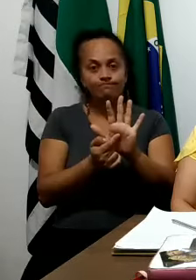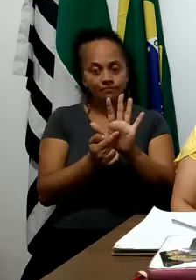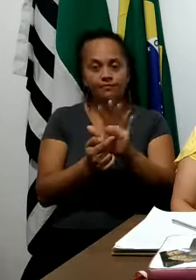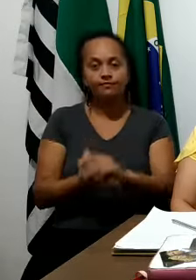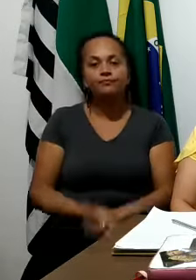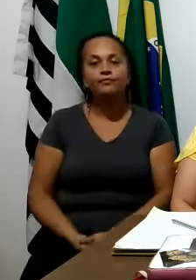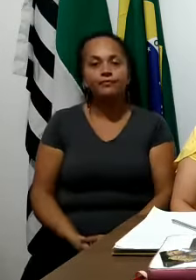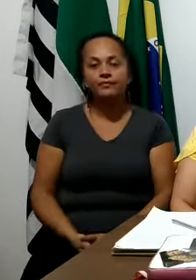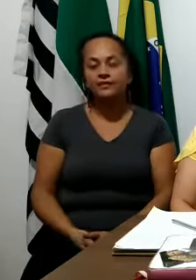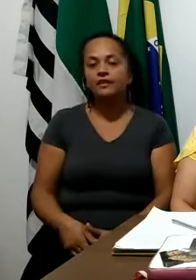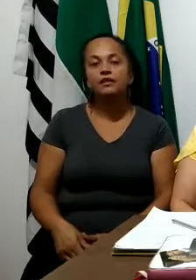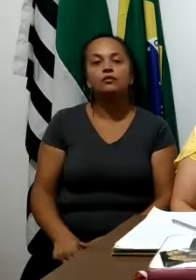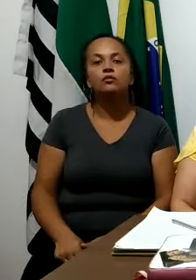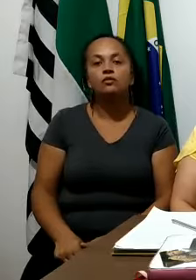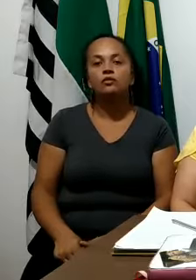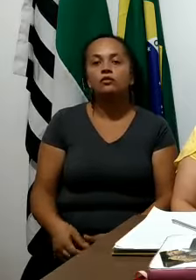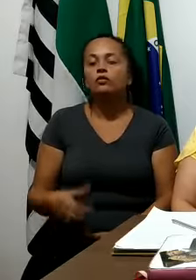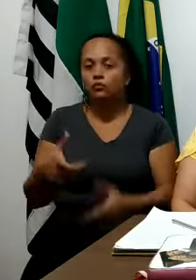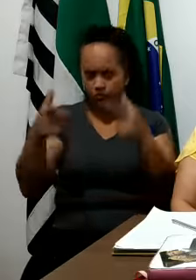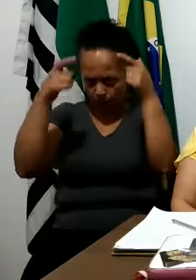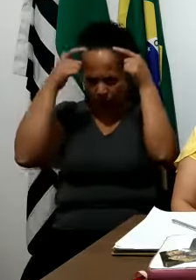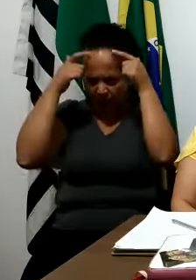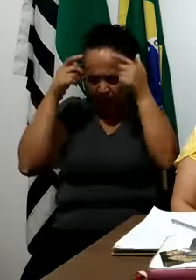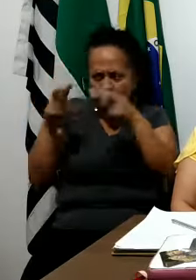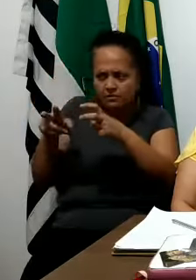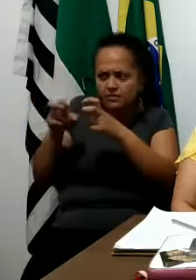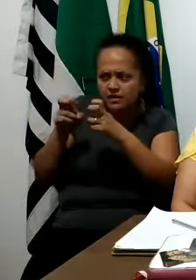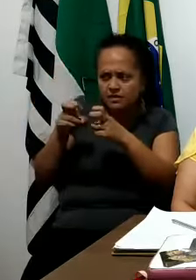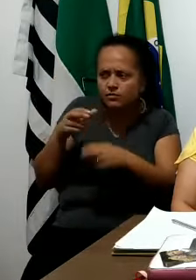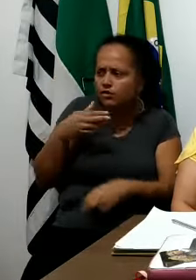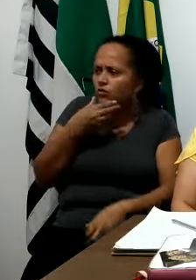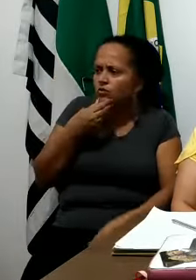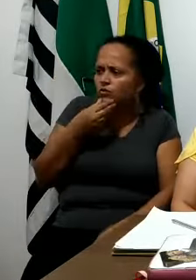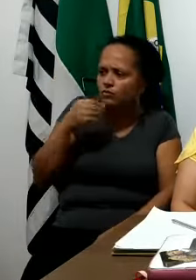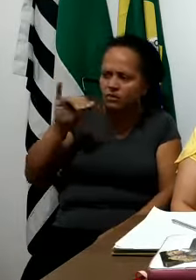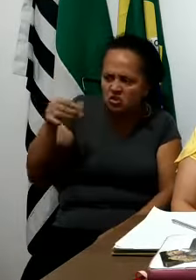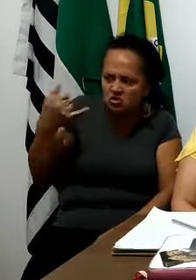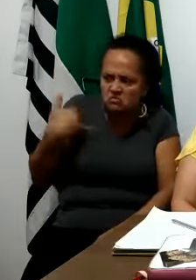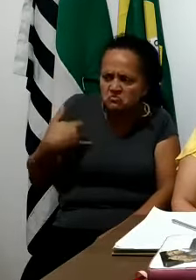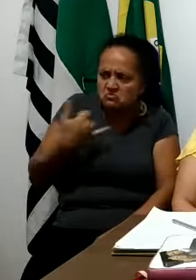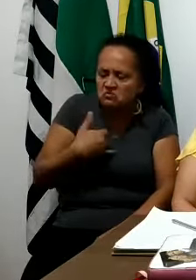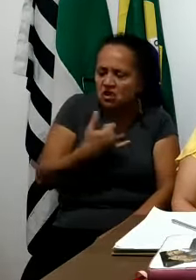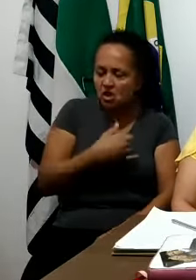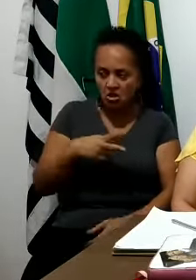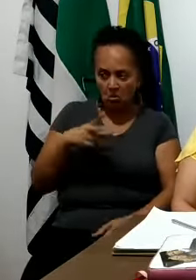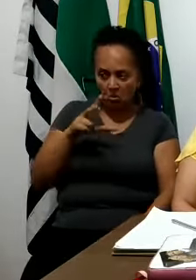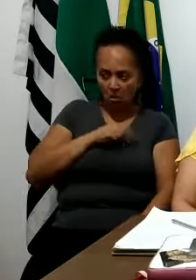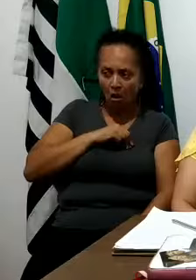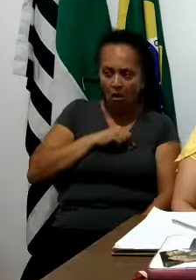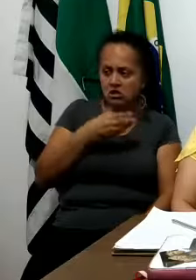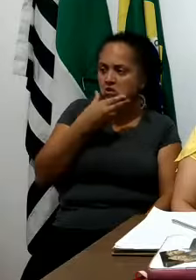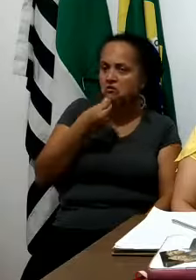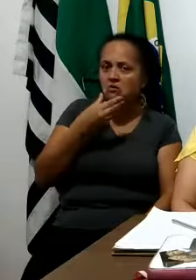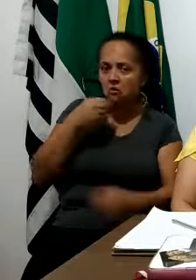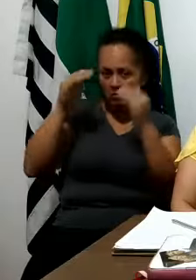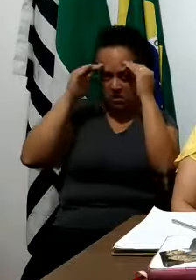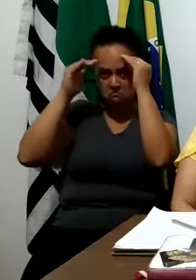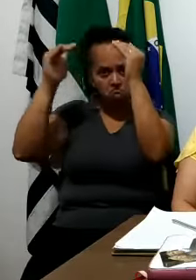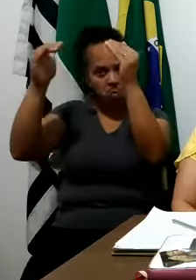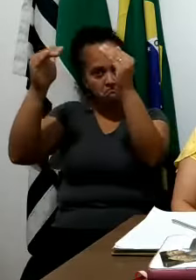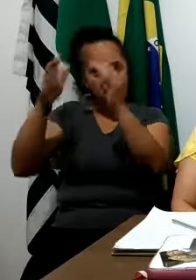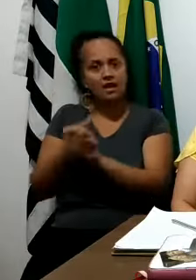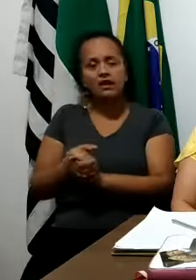de Potifar na vida de José, né? Algo chamou. Será que foi a honestidade, a postura? Será que Potifar viu que tudo que José